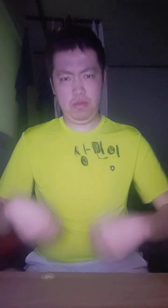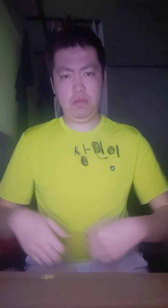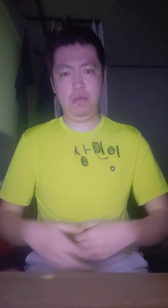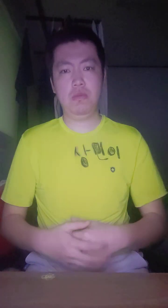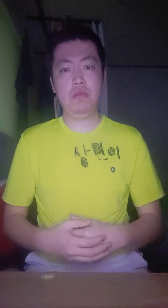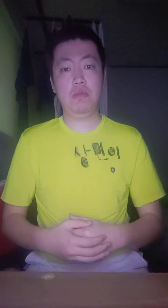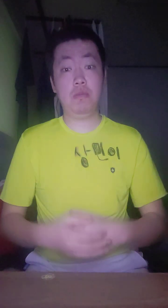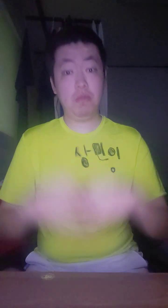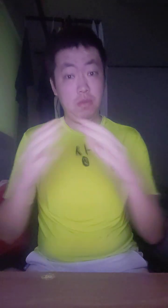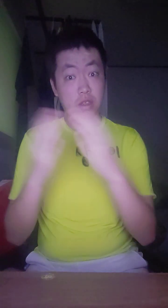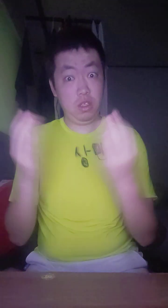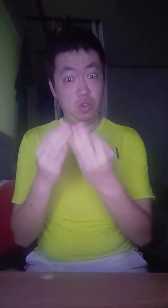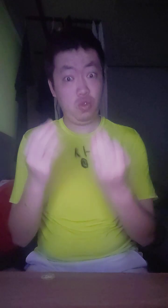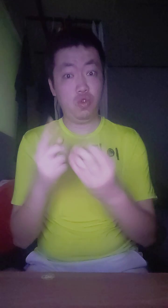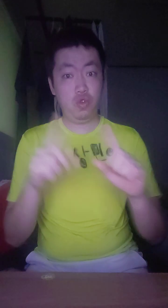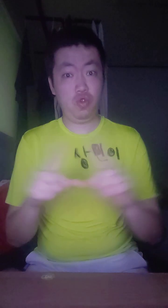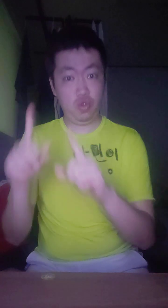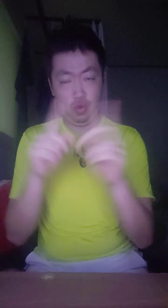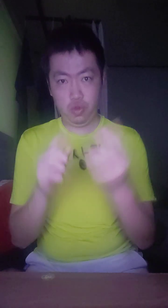저 안에서로서 살아야 다만한 건